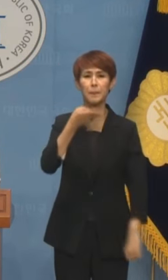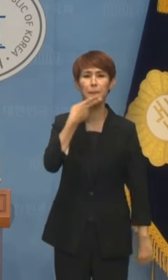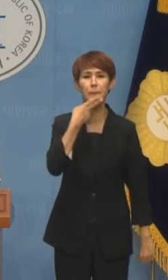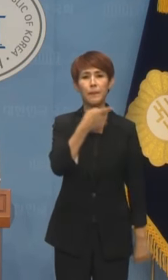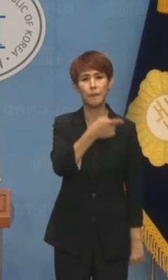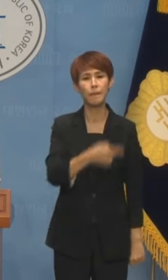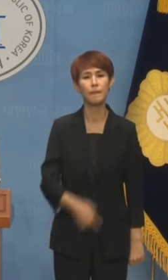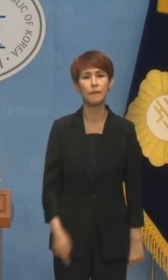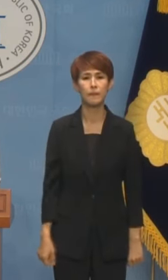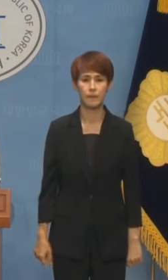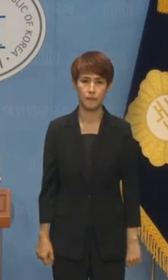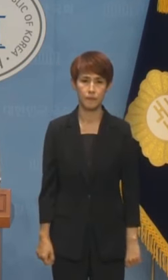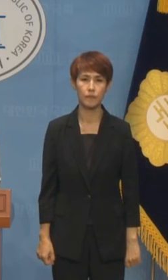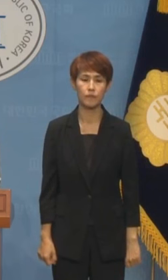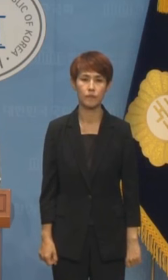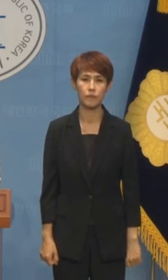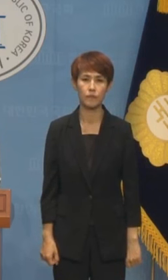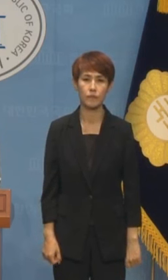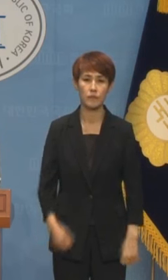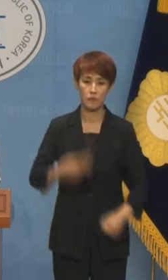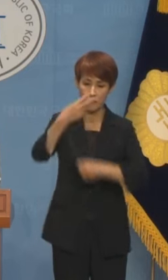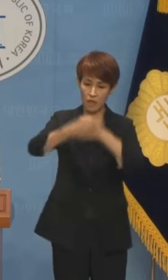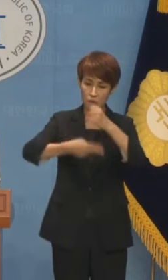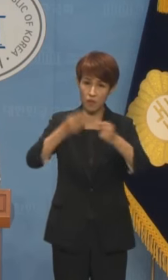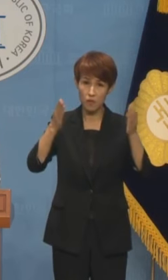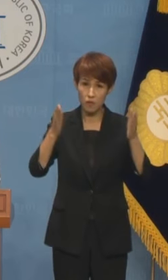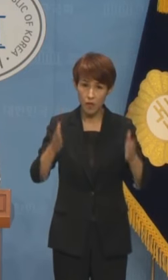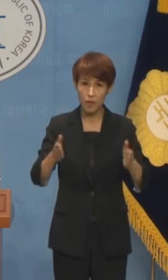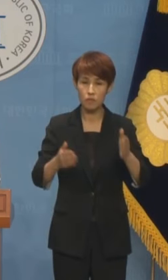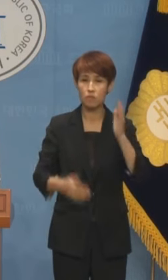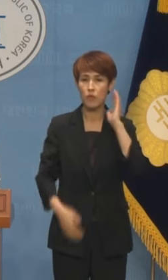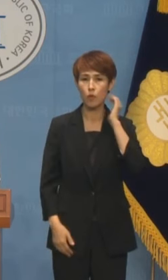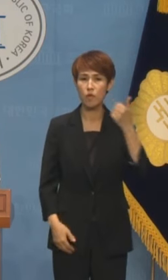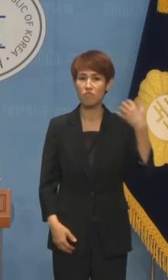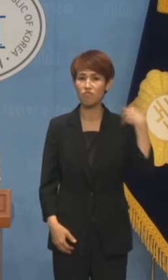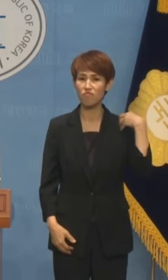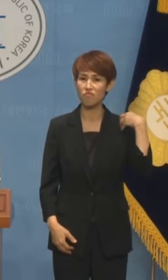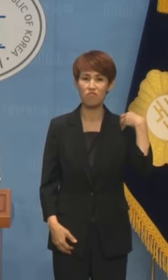않았습니다. 남은 3년 동안 대통령의